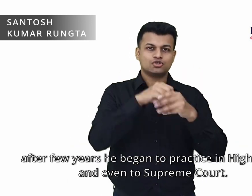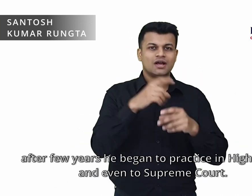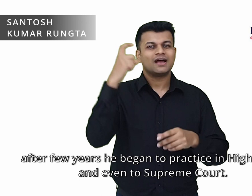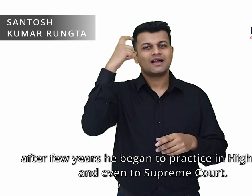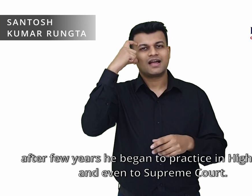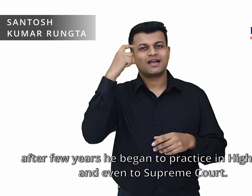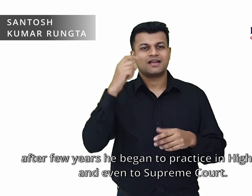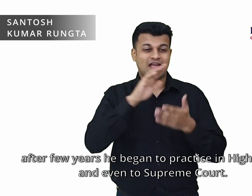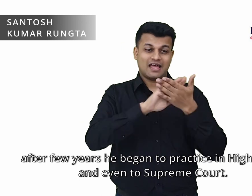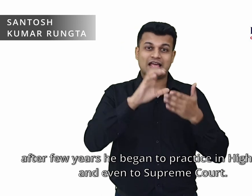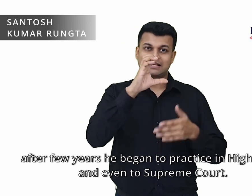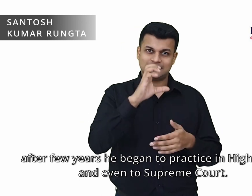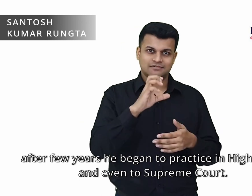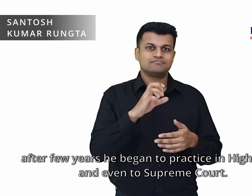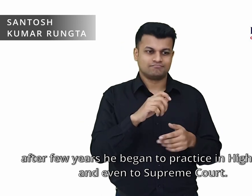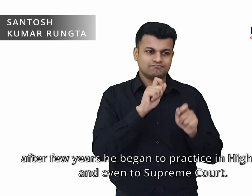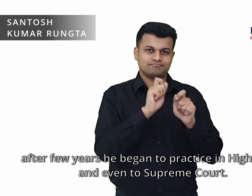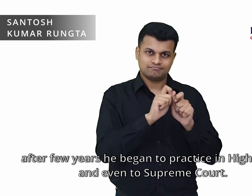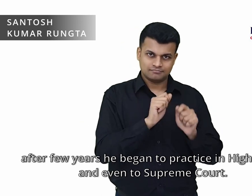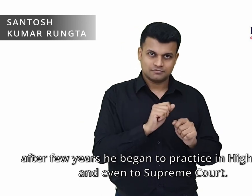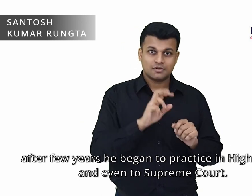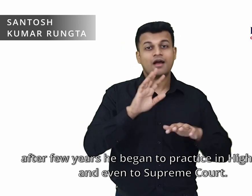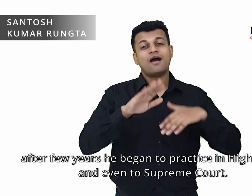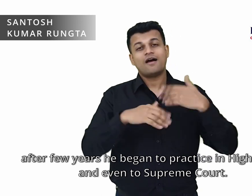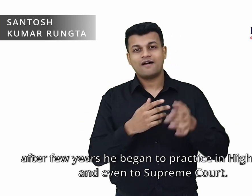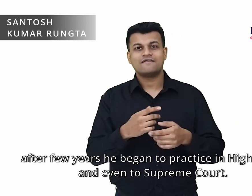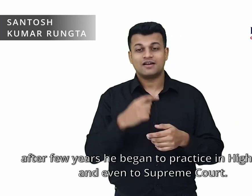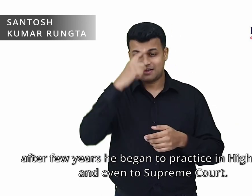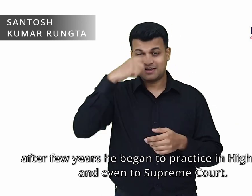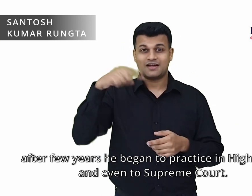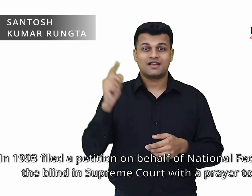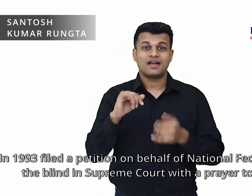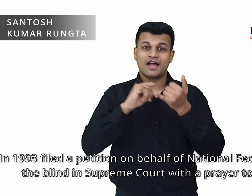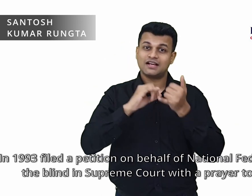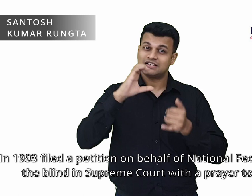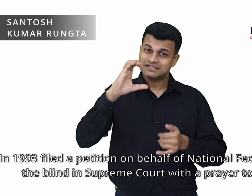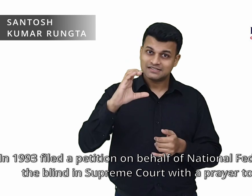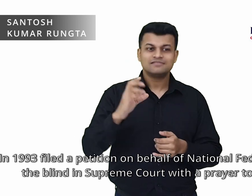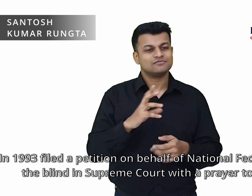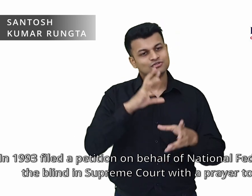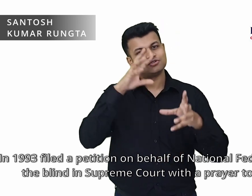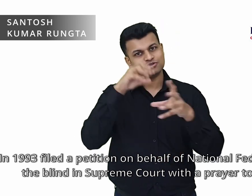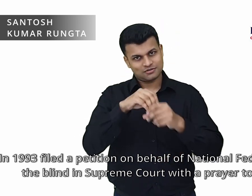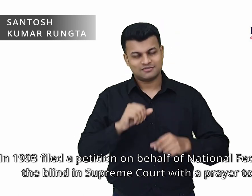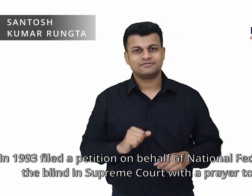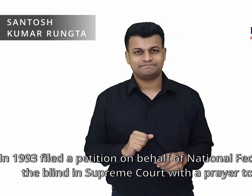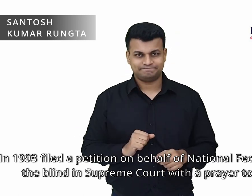न्यायालय और यहां तक के उच्चतम न्यायालय में भी अभ्यास करना शुरू किया। 1993 में दृष्टिबाधित